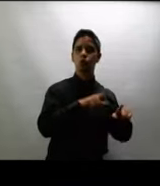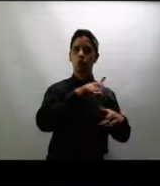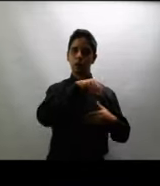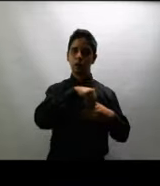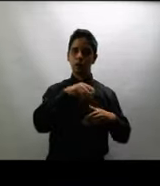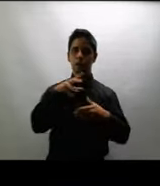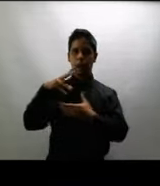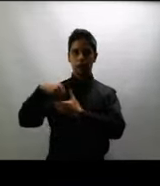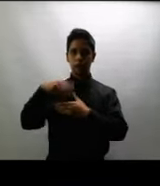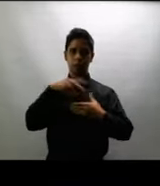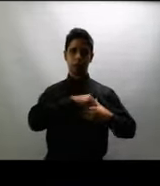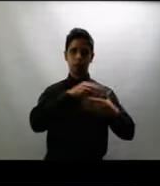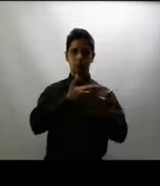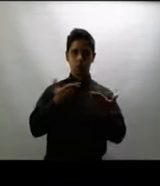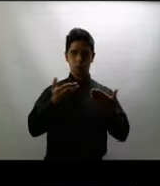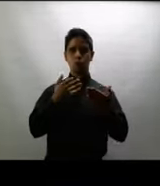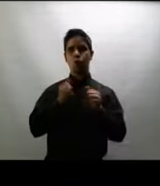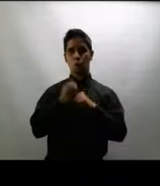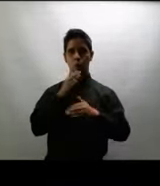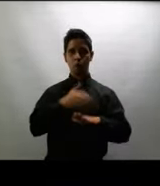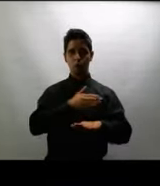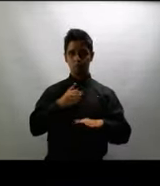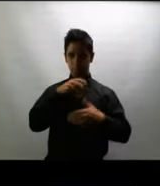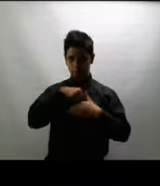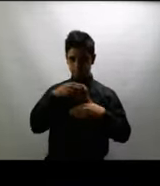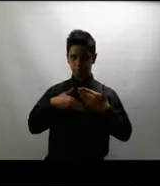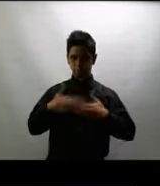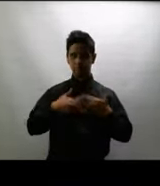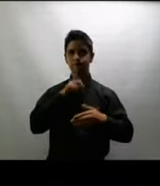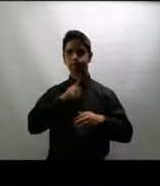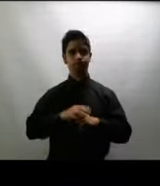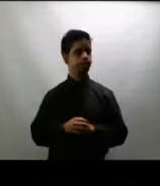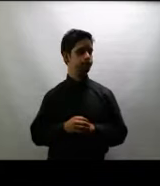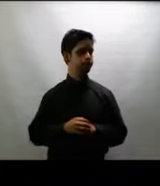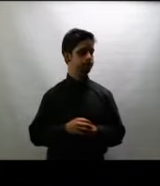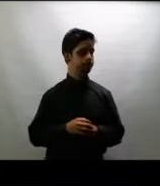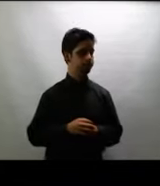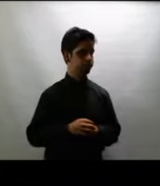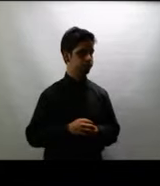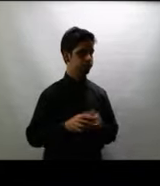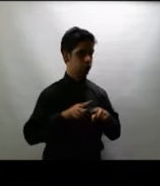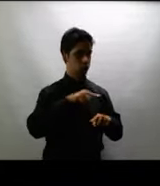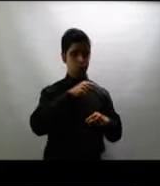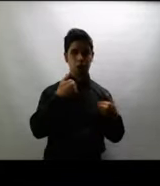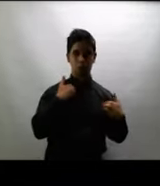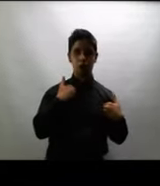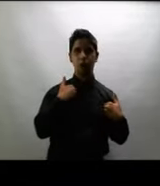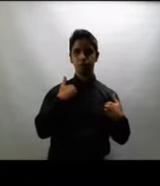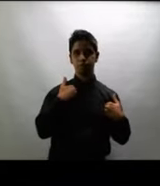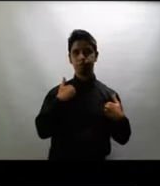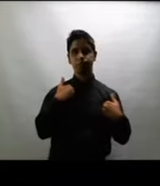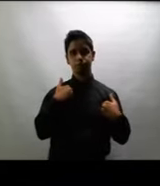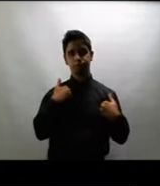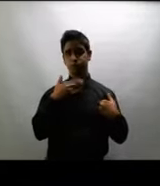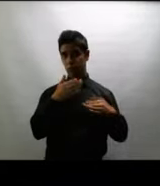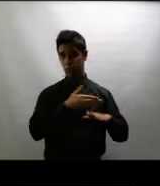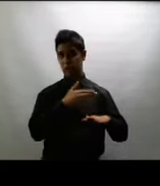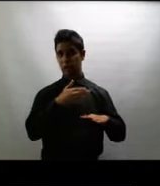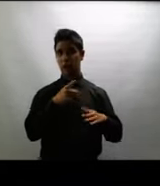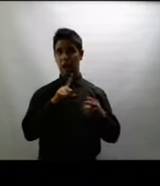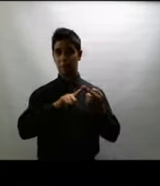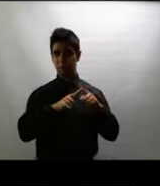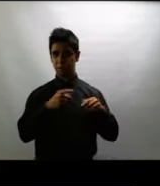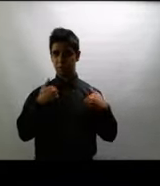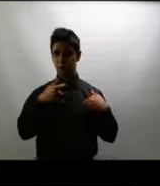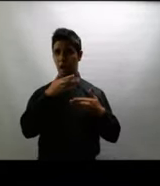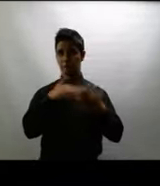bien interesante porque, ¿te acuerdas? Este disco, el anterior, el primero, que es Music and Friends, que tiene una historia y lo vamos a contar ya mismo, tiene la parte